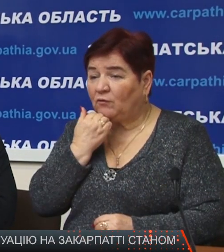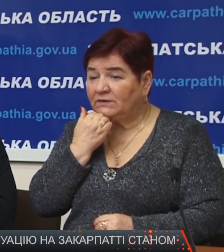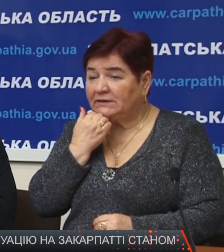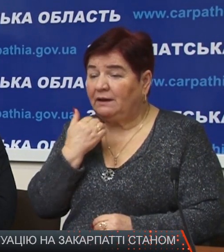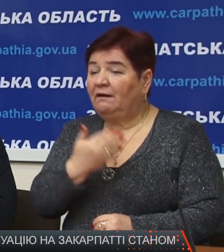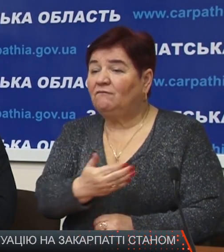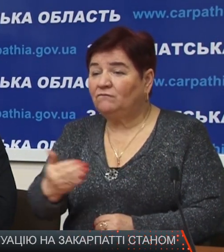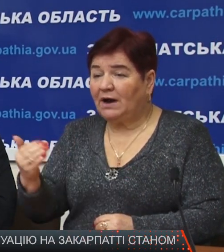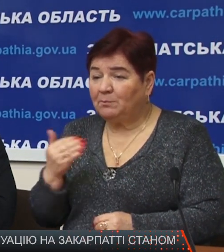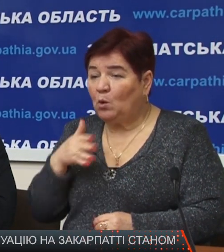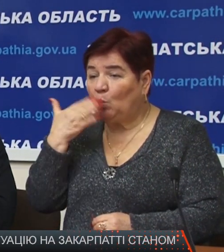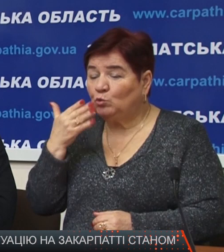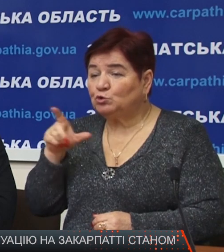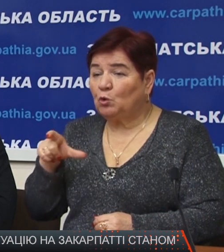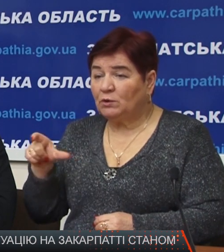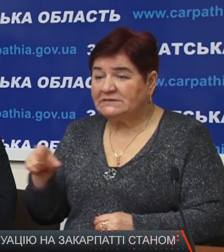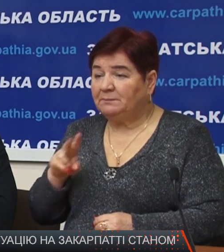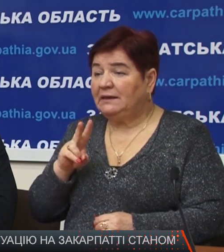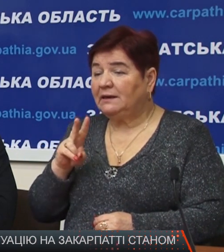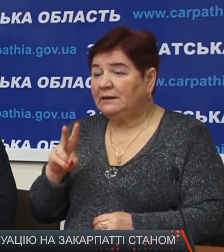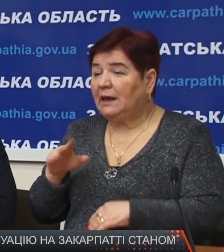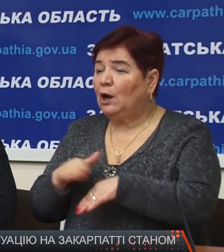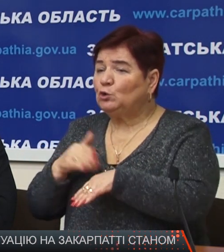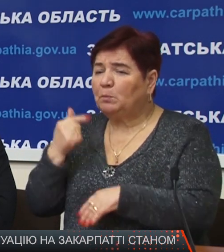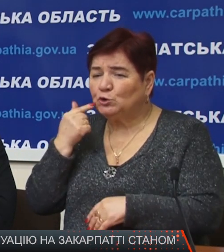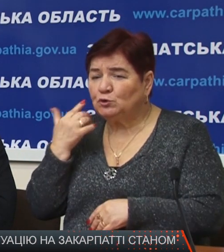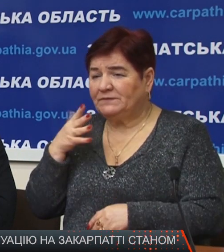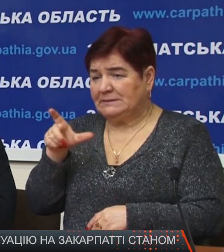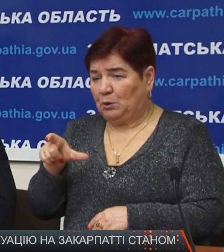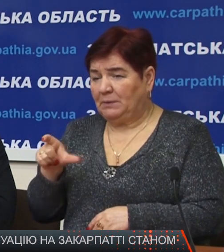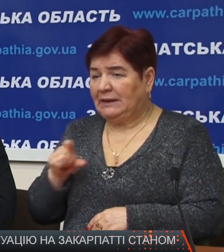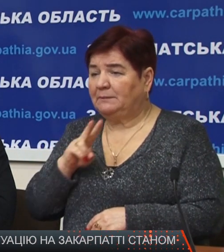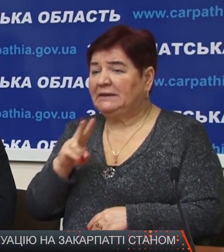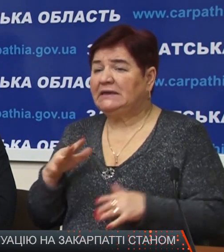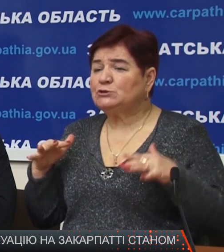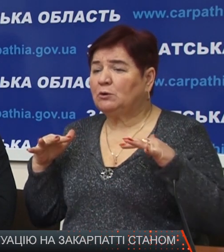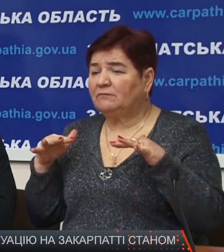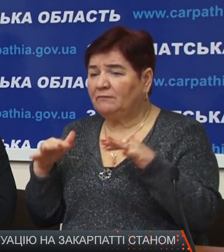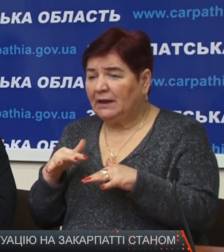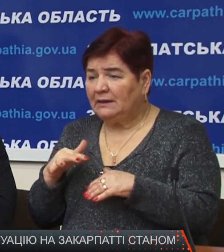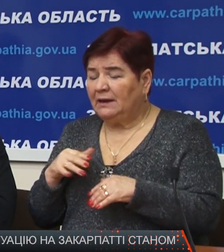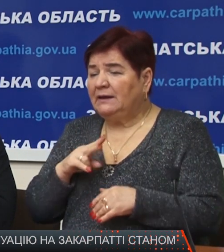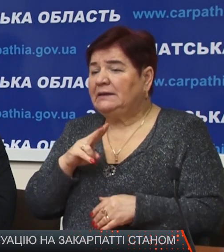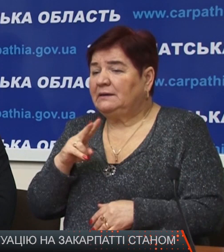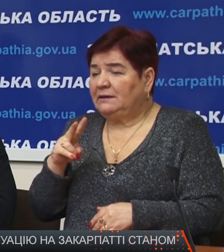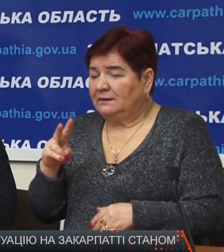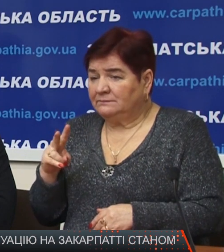вам, ужгородцям, таким, знаєте, добросовісним громадянам, які згуртувалися навколо біди, яка